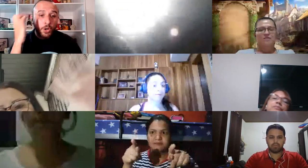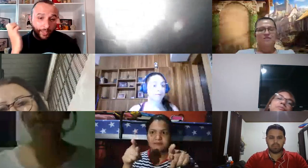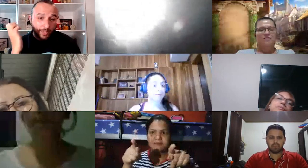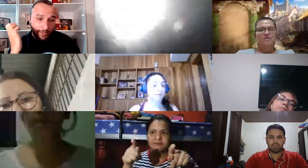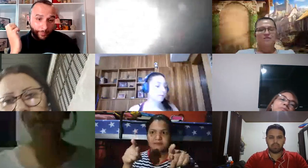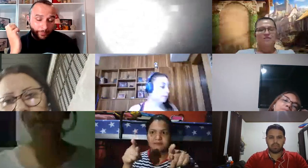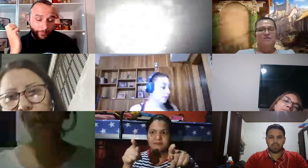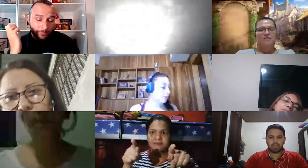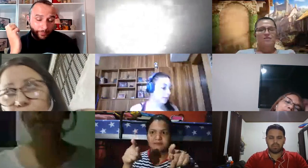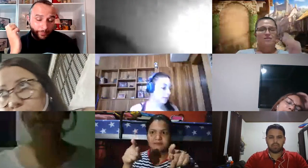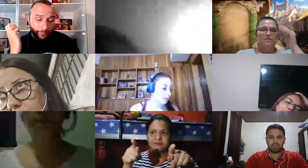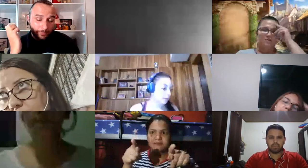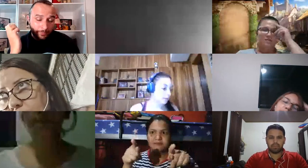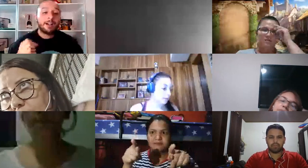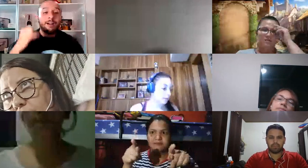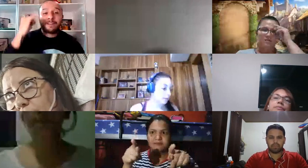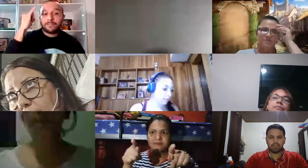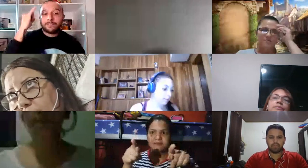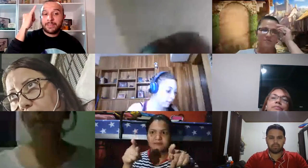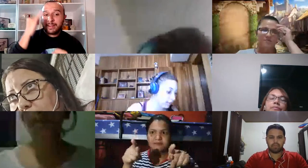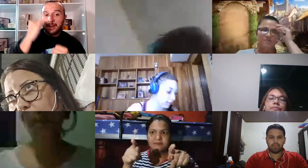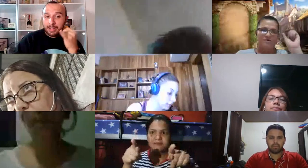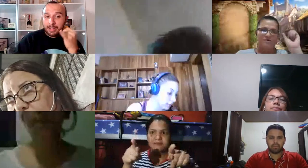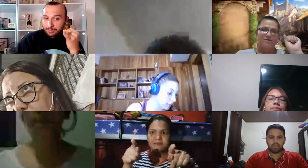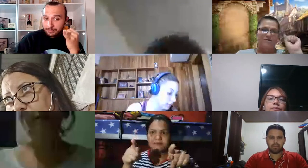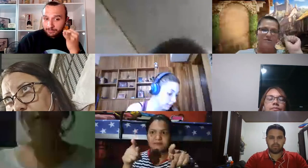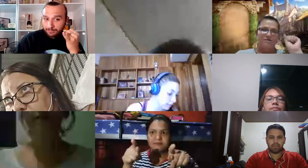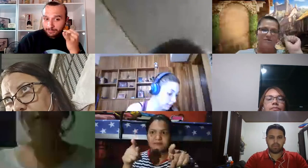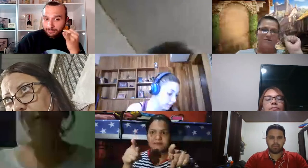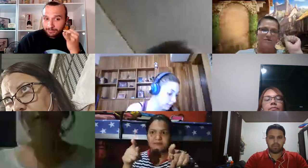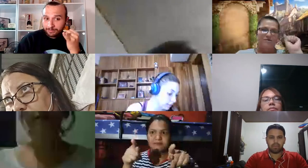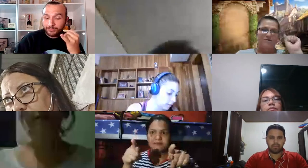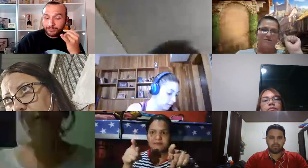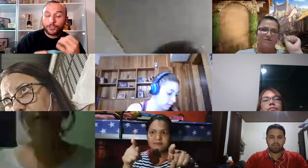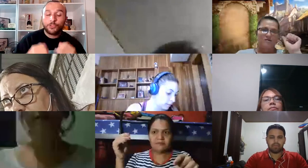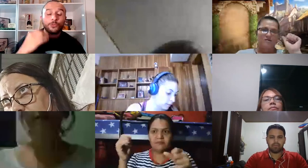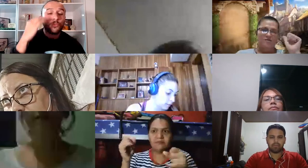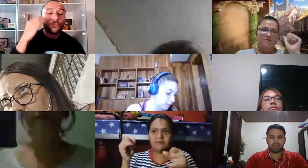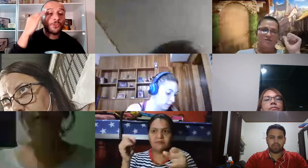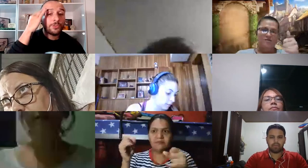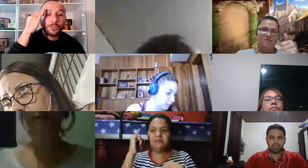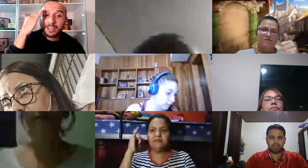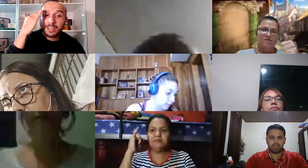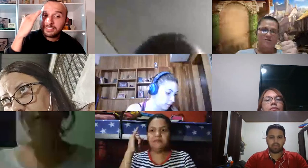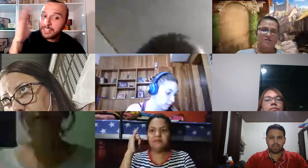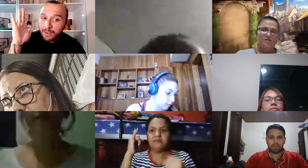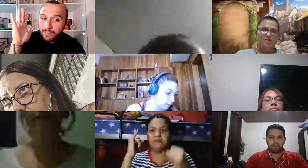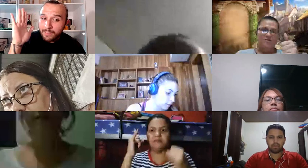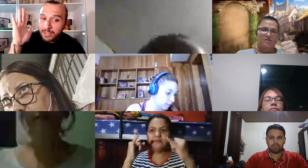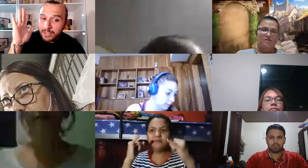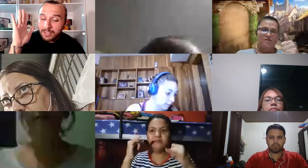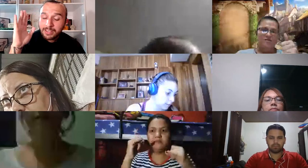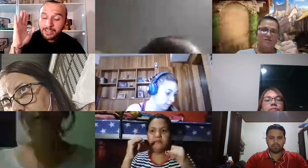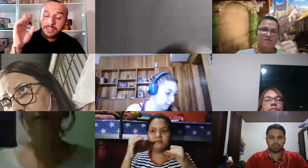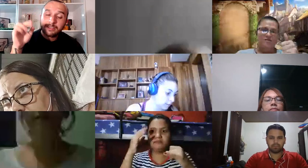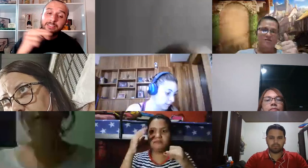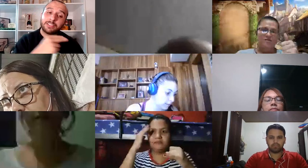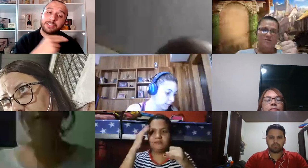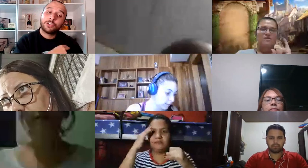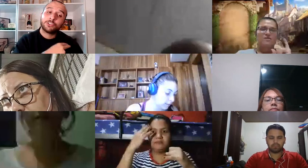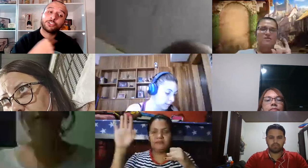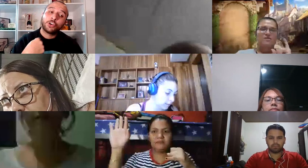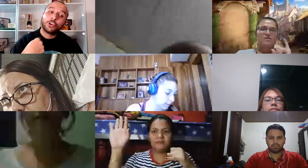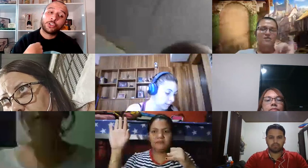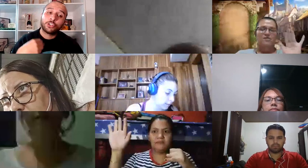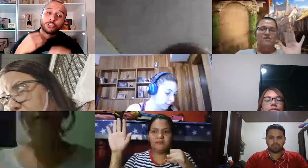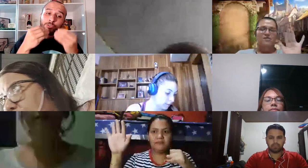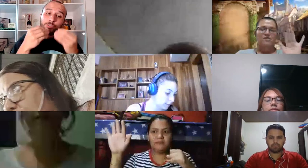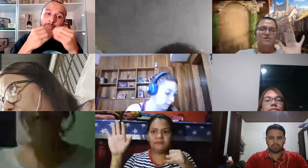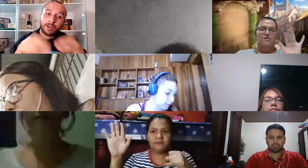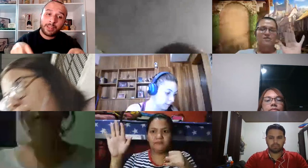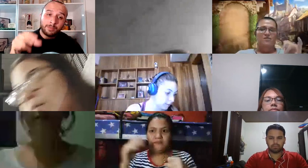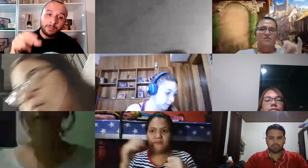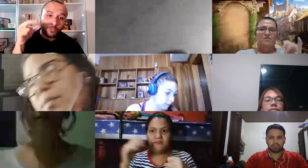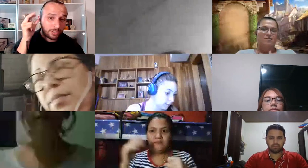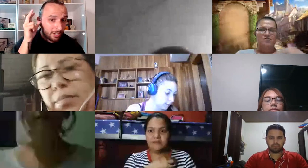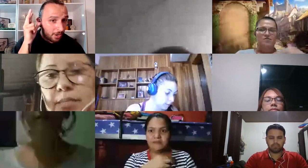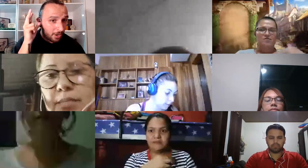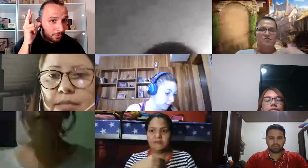Porque al final, uno nunca sabe si nosotros perdemos la